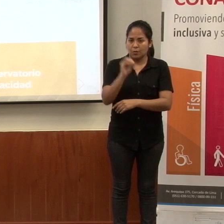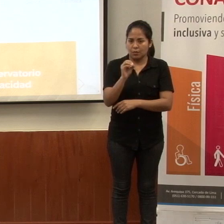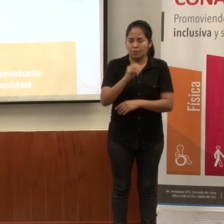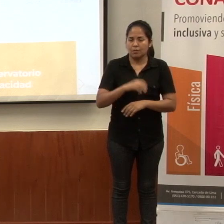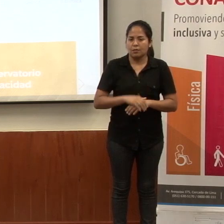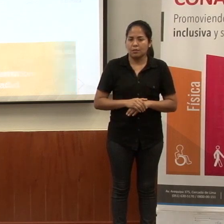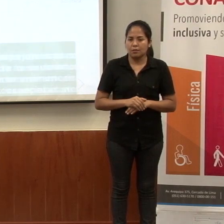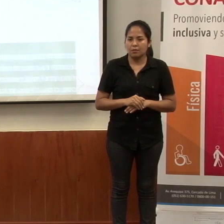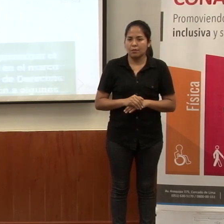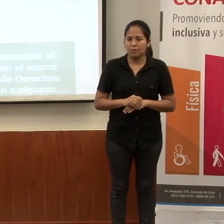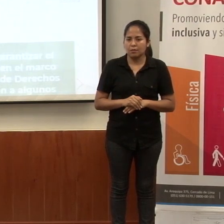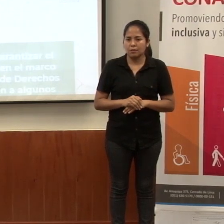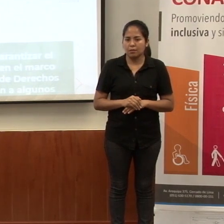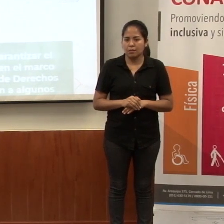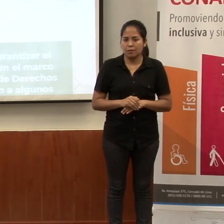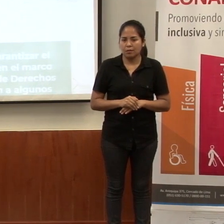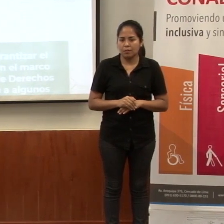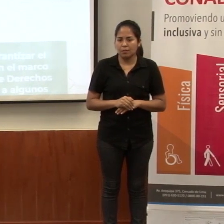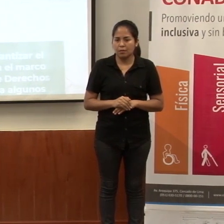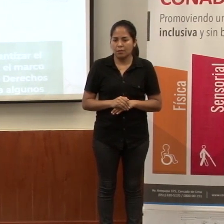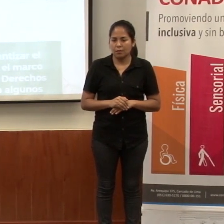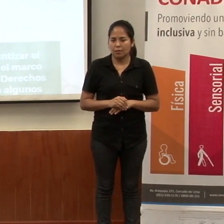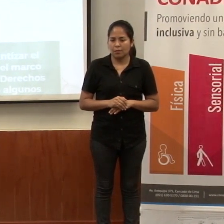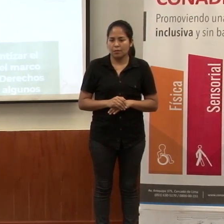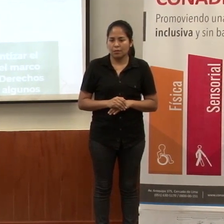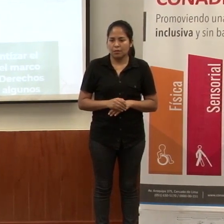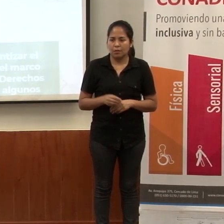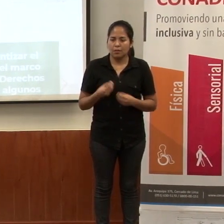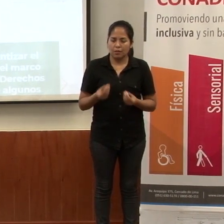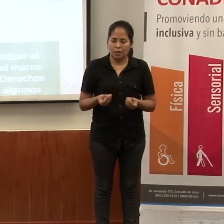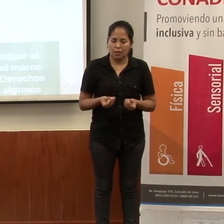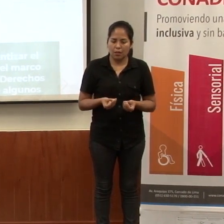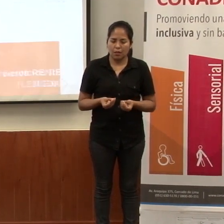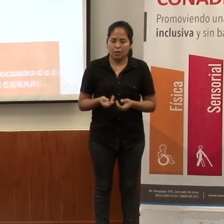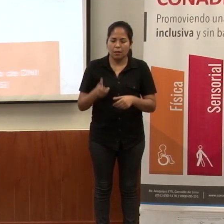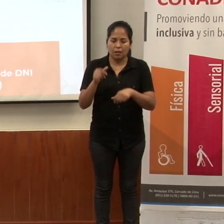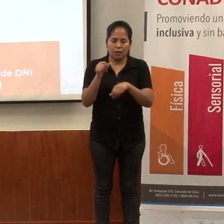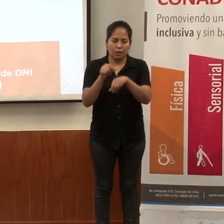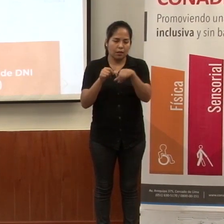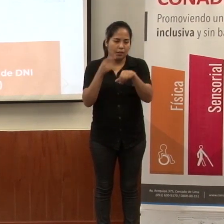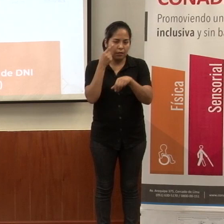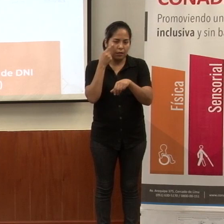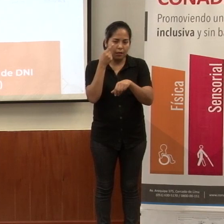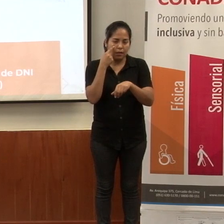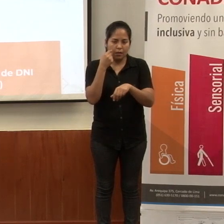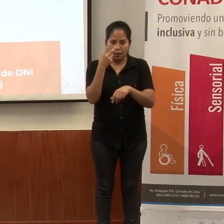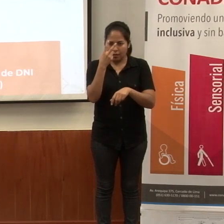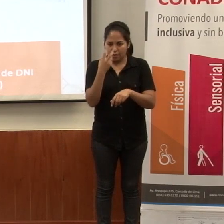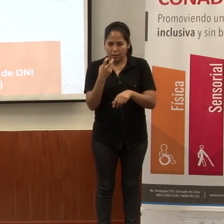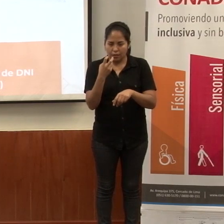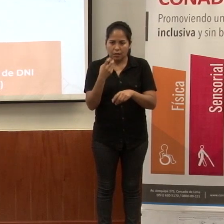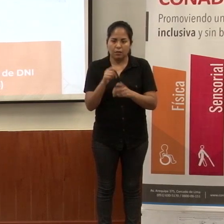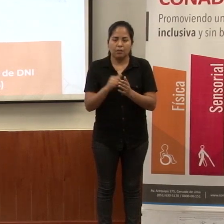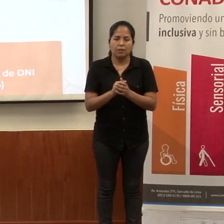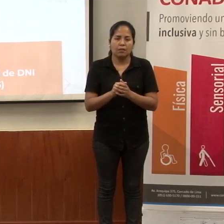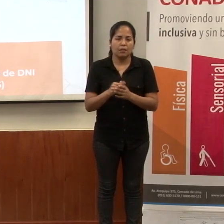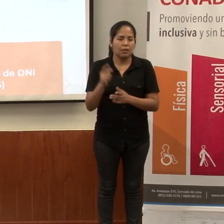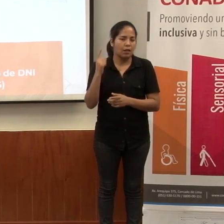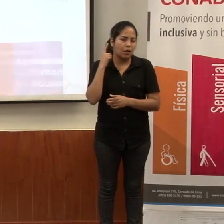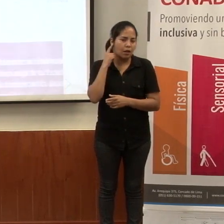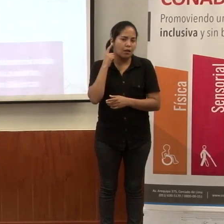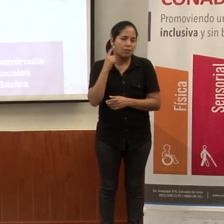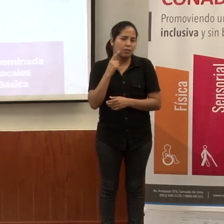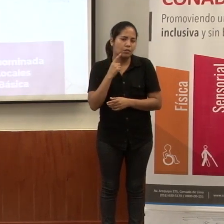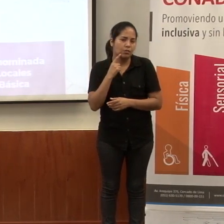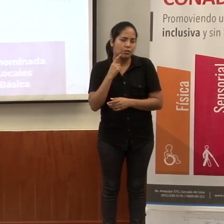está incluido catarata congénita y baja audición. Entonces, estamos en todos